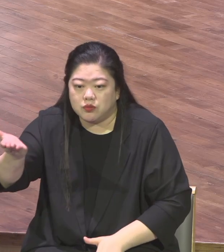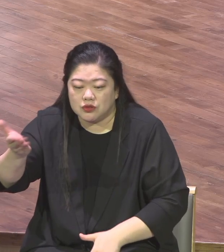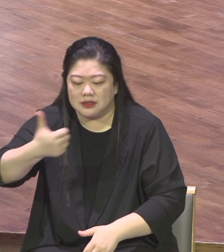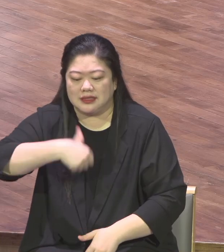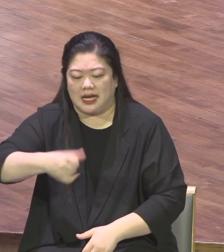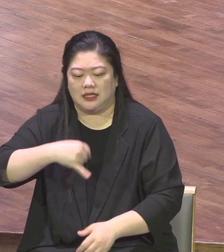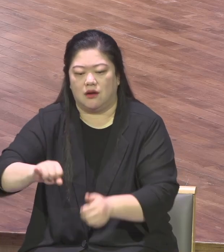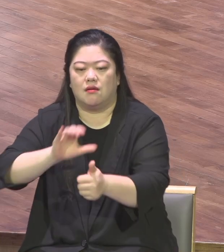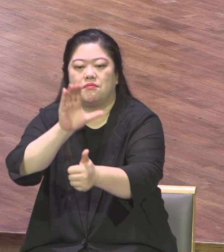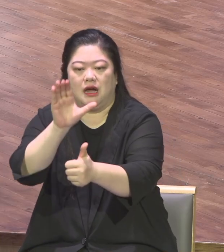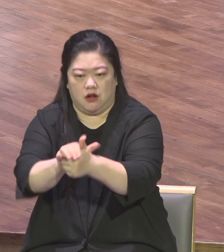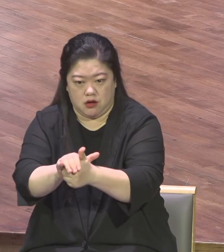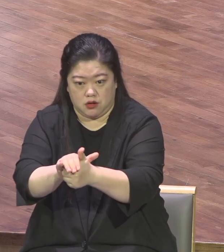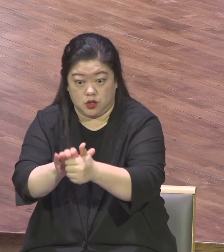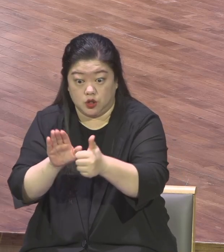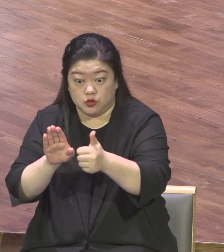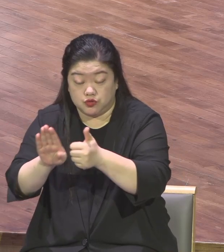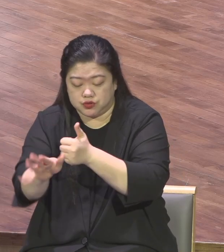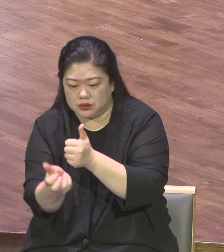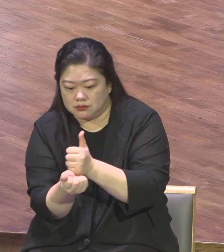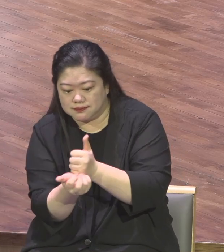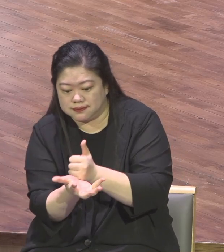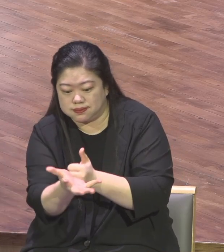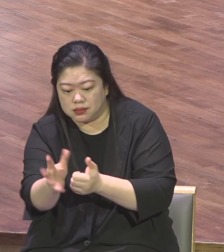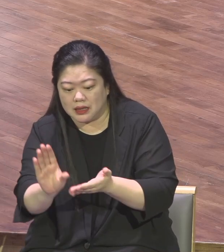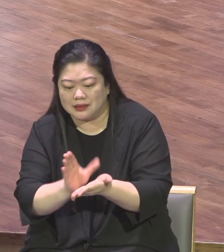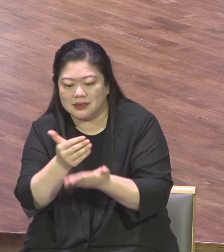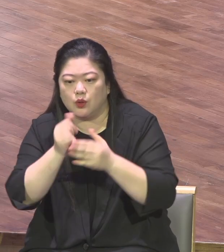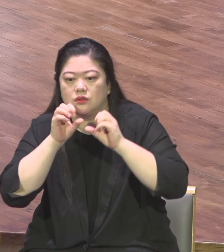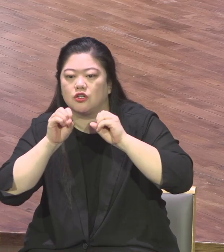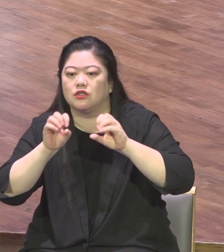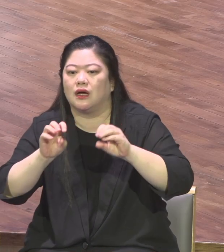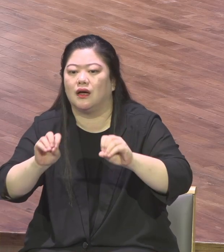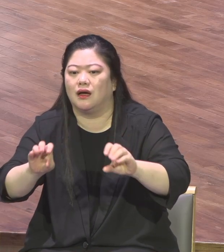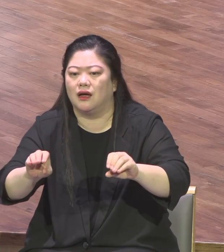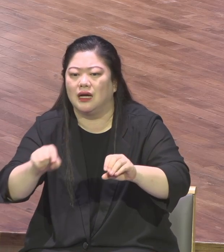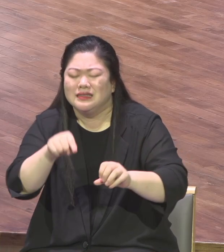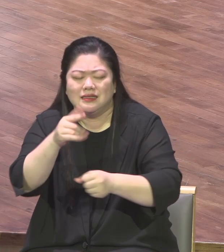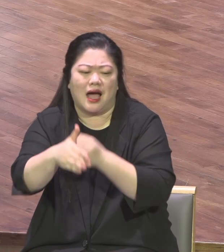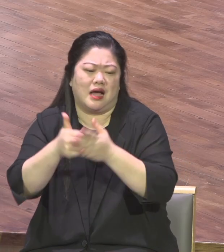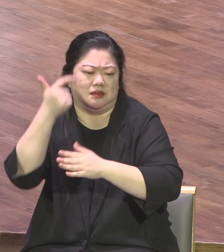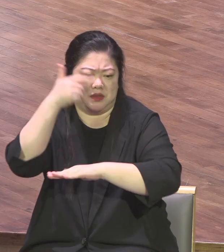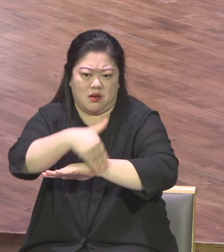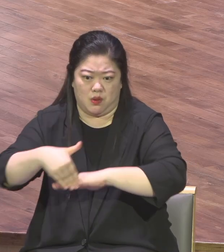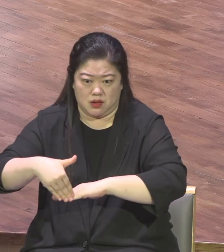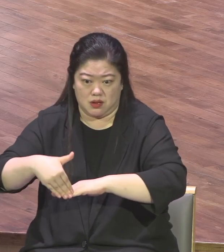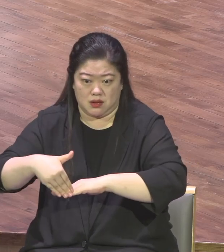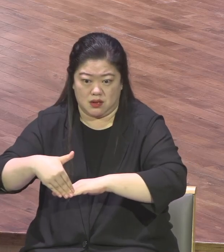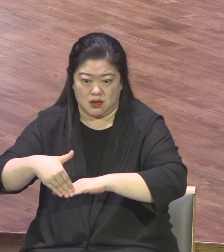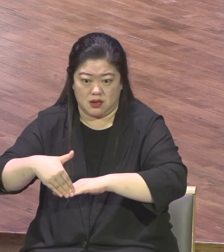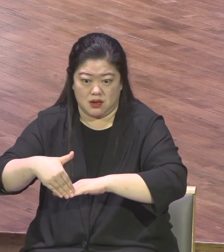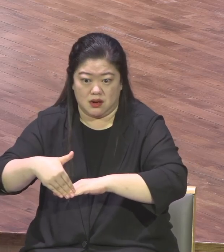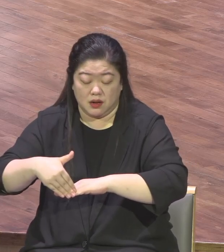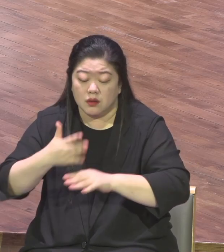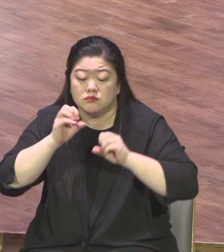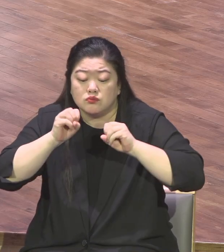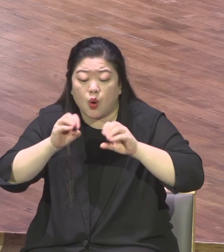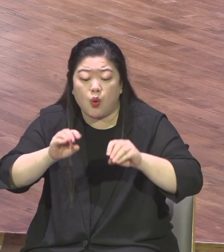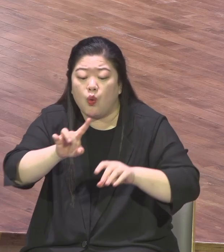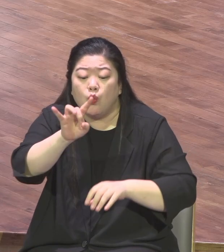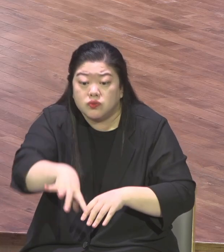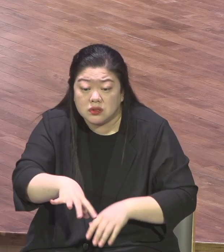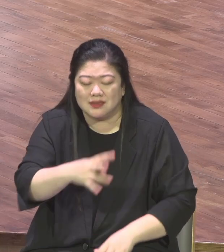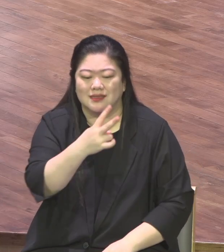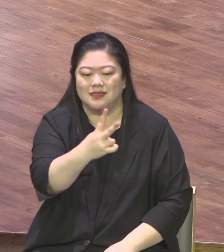하기 위해서. 이 두 가지 핵심이 뭐냐? 바로 전도와 선교. 237 나라 5천 종족 복음화를 이루기 위한 것입니다.